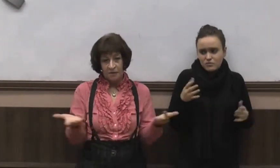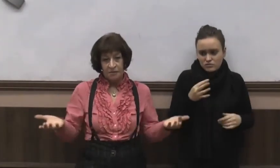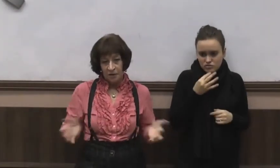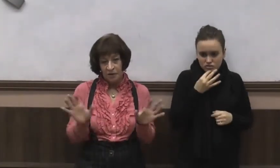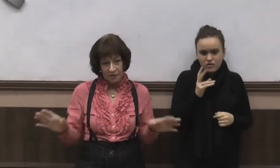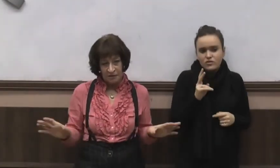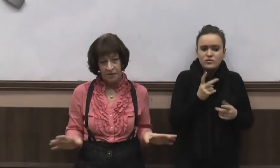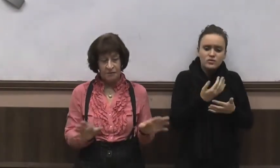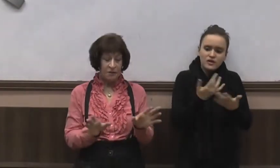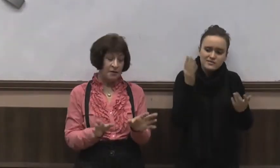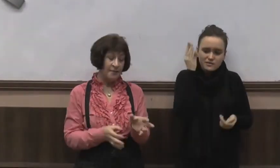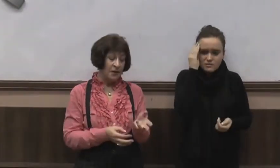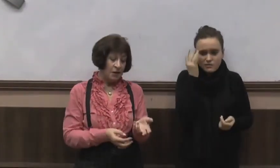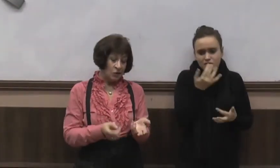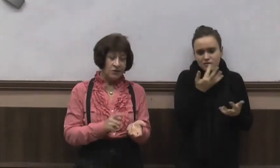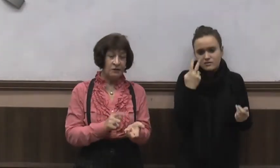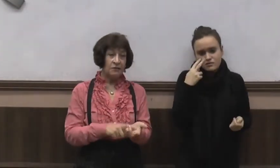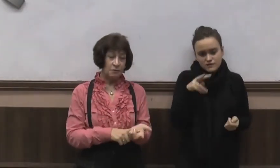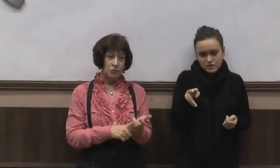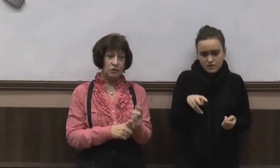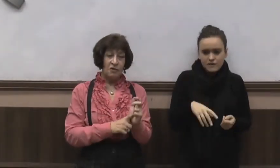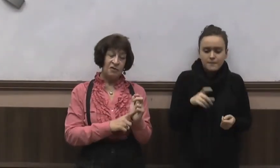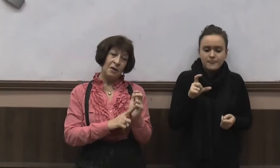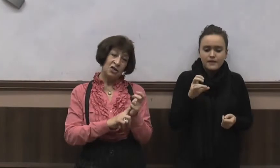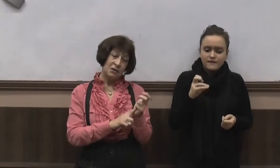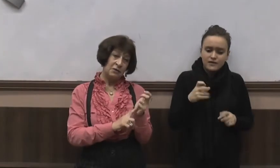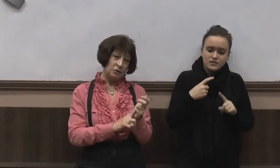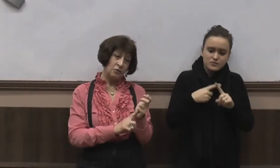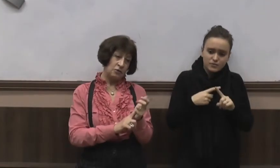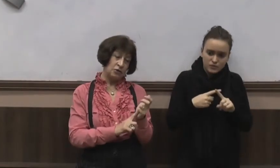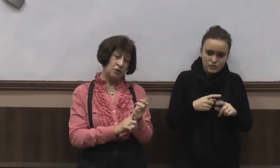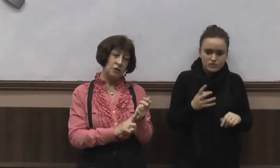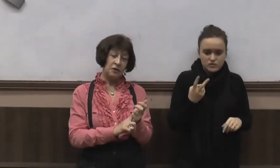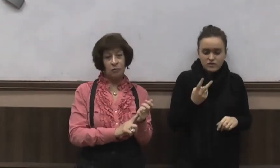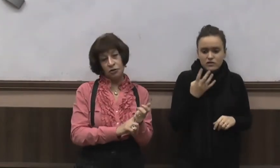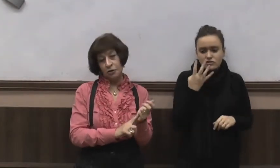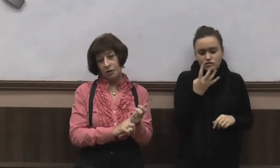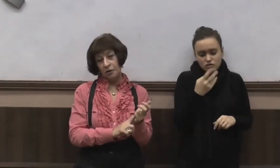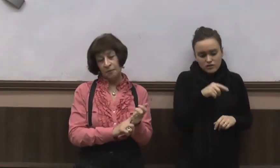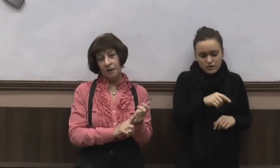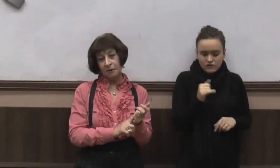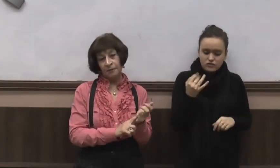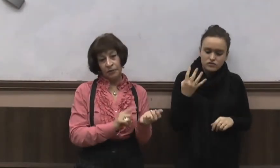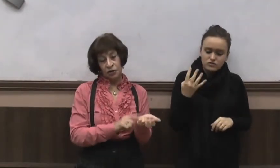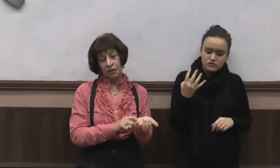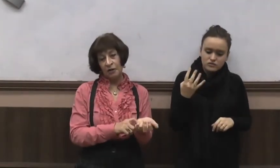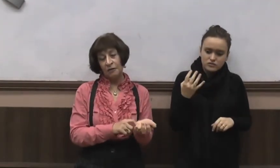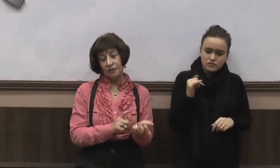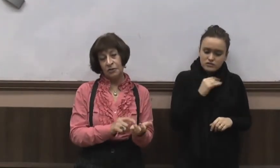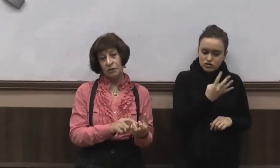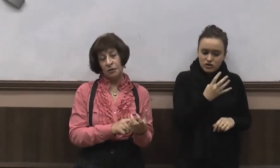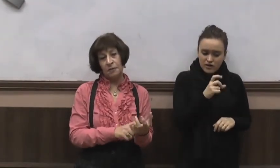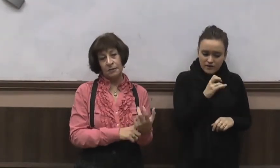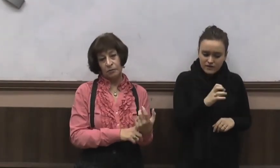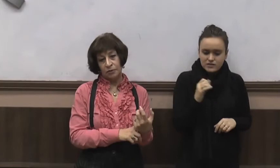это разные мнения, разные там взгляды, да? То есть Эдвардс и Плюс. В небольших средних дозах. 4 того, 4, 5, 4